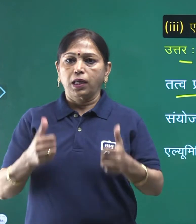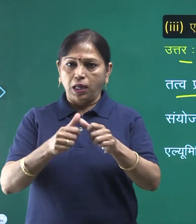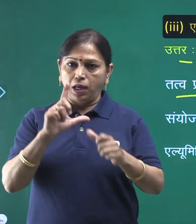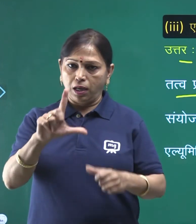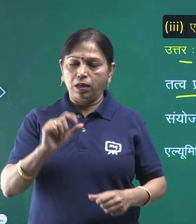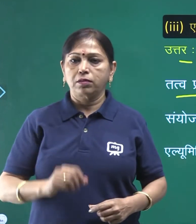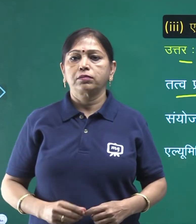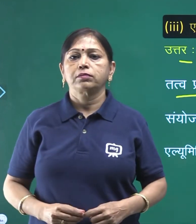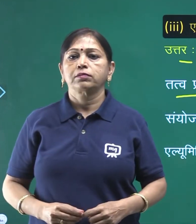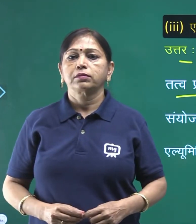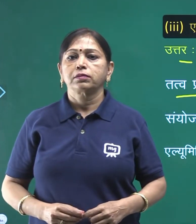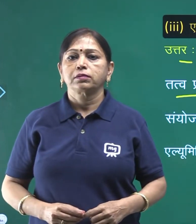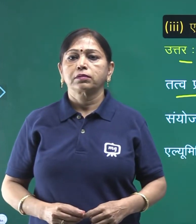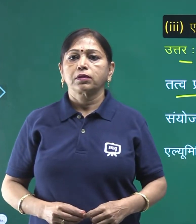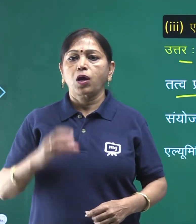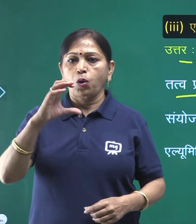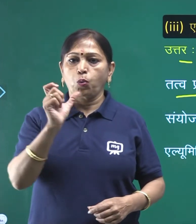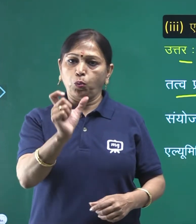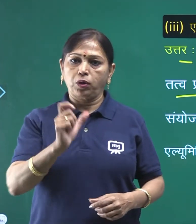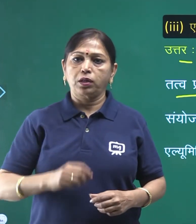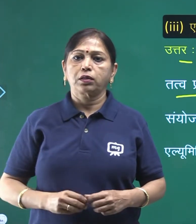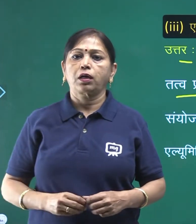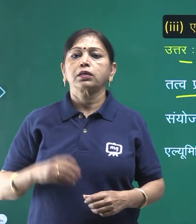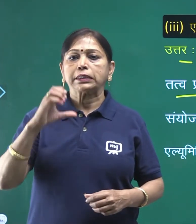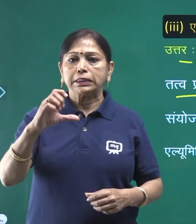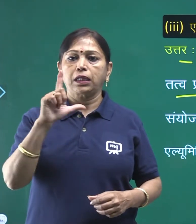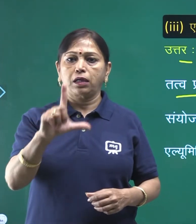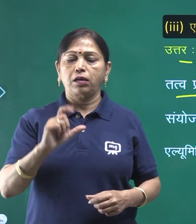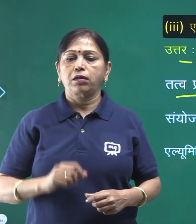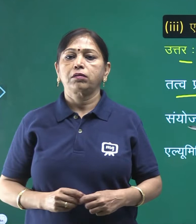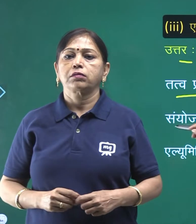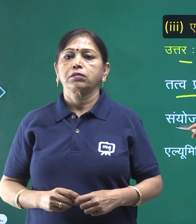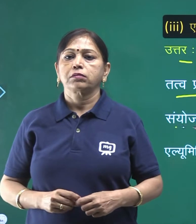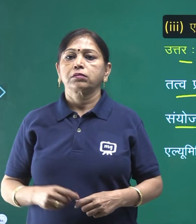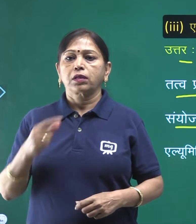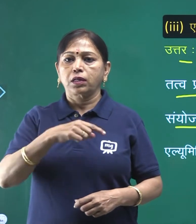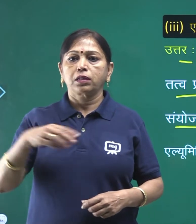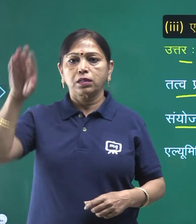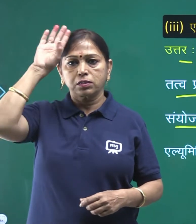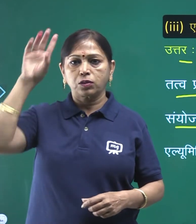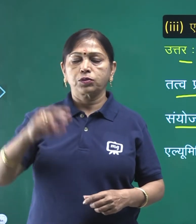Al, क्लोराइड का Cl। इनकी संयोजकता